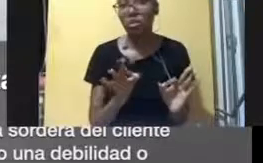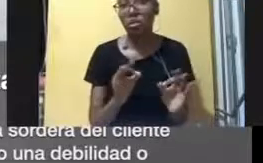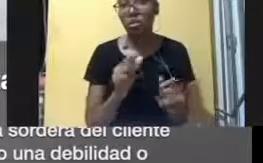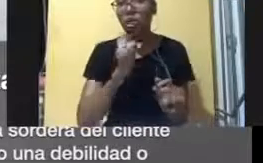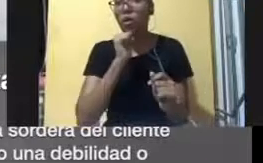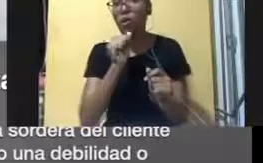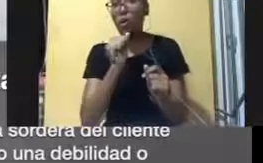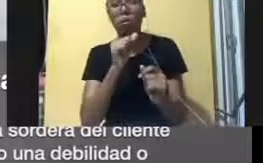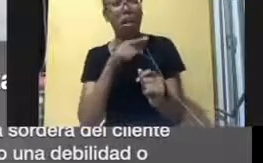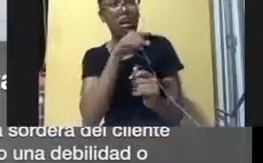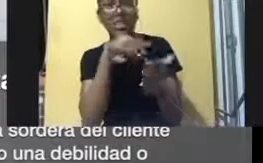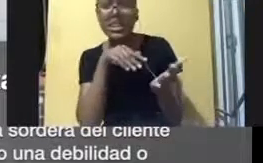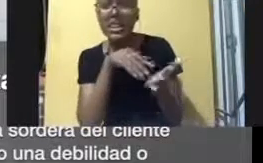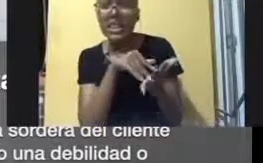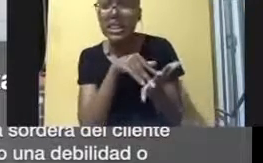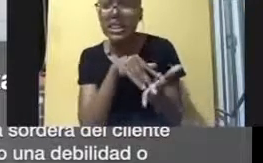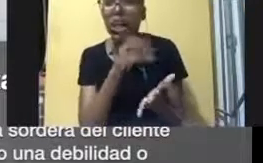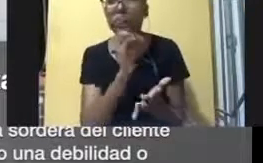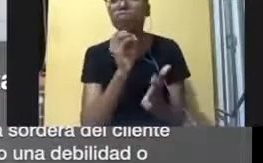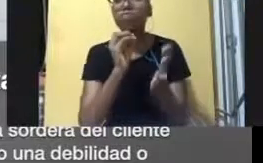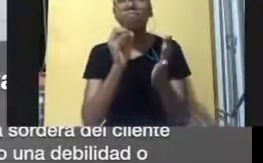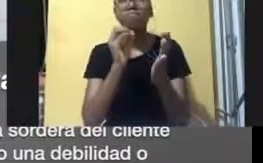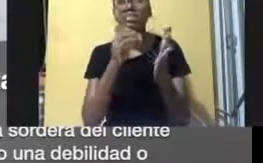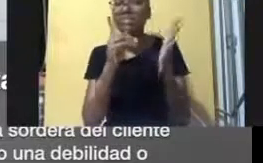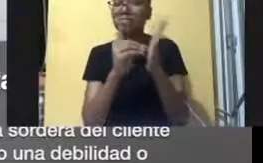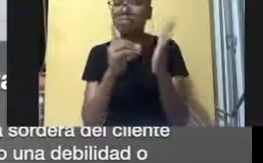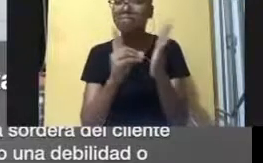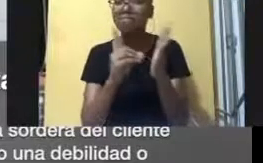debilidad o una discapacidad. Si